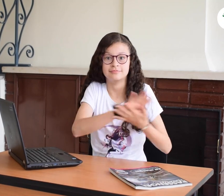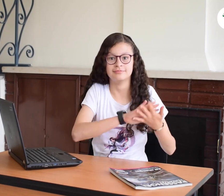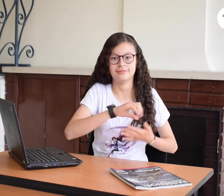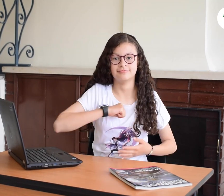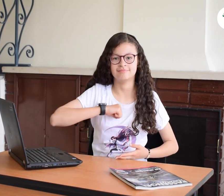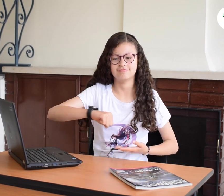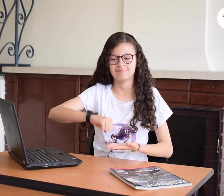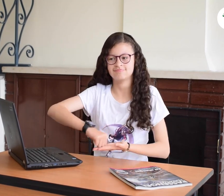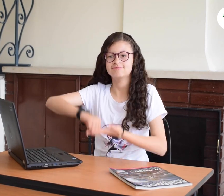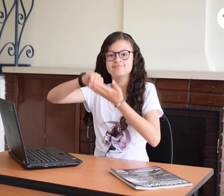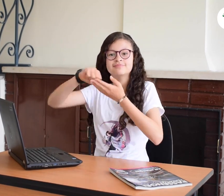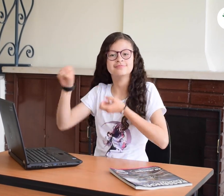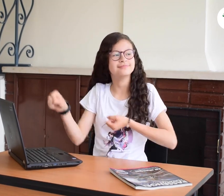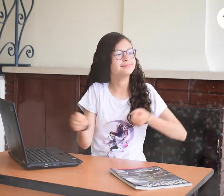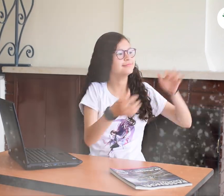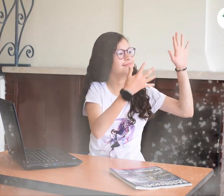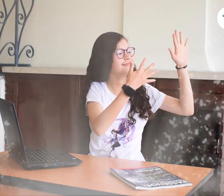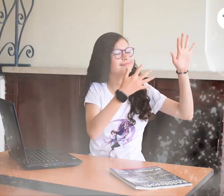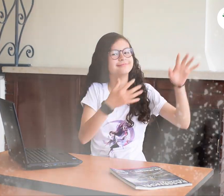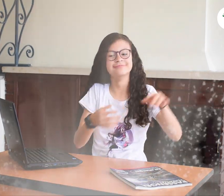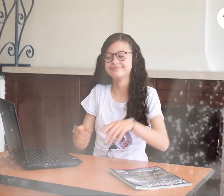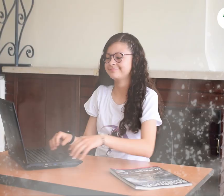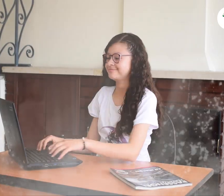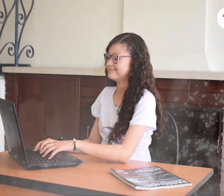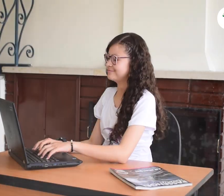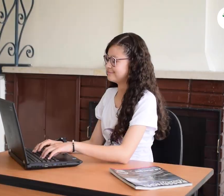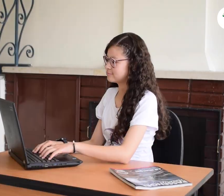Realcemos los derechos de las lenguas de señas.